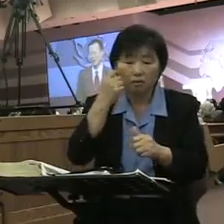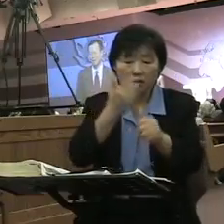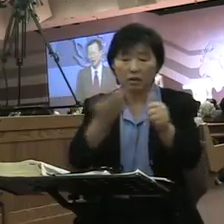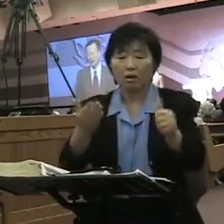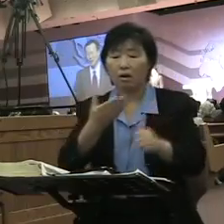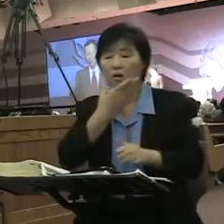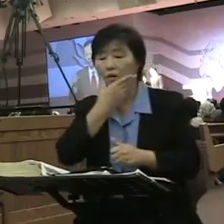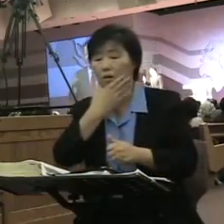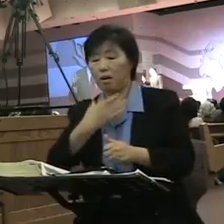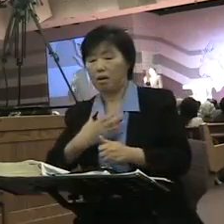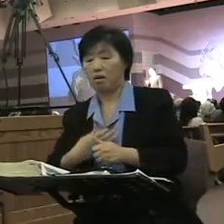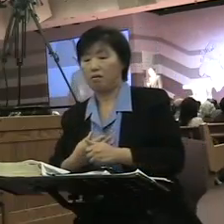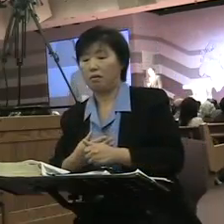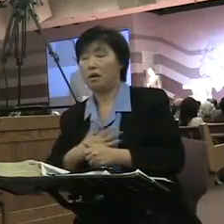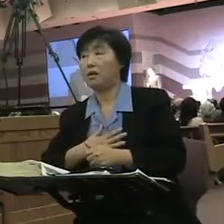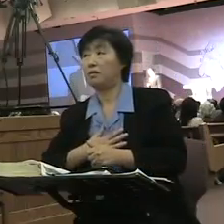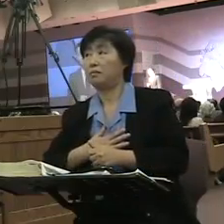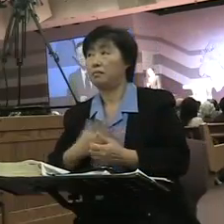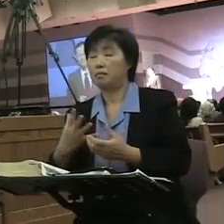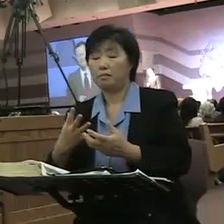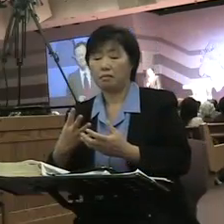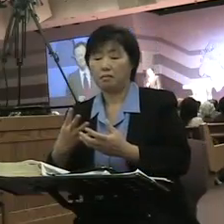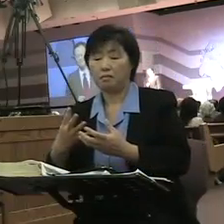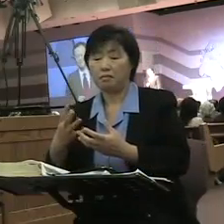가슴은 만개로 찢어졌을 것입니다.